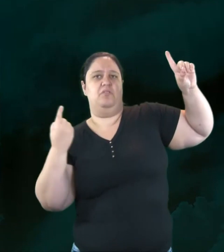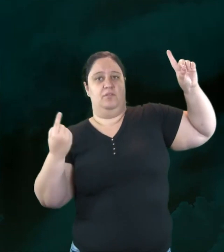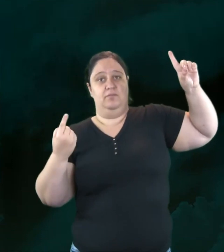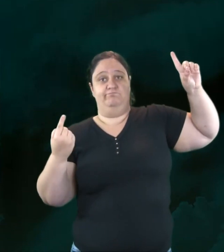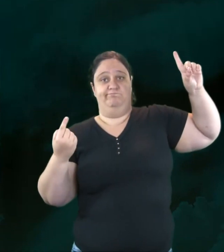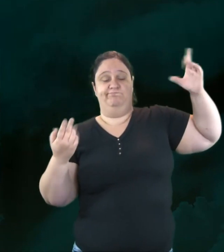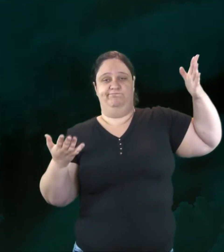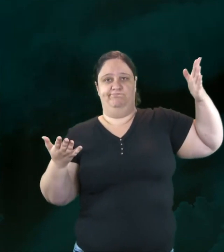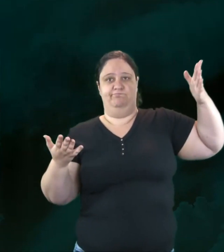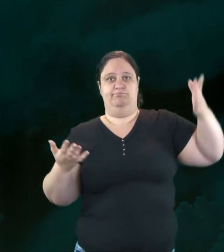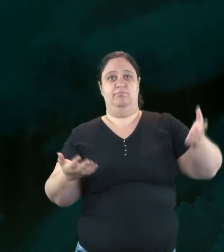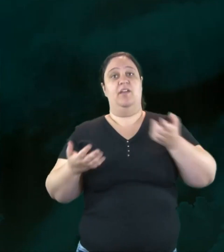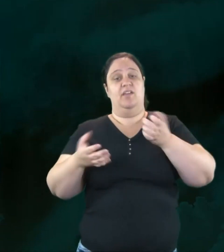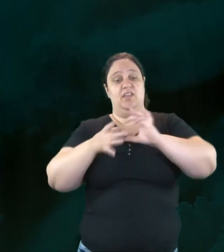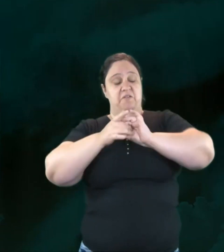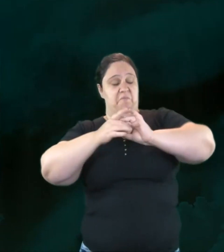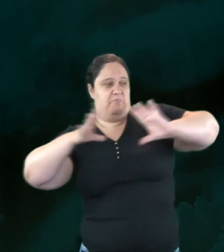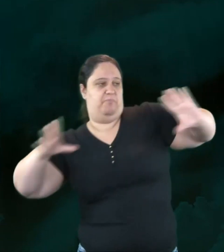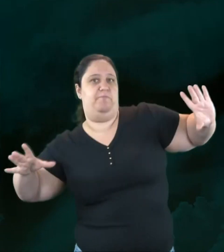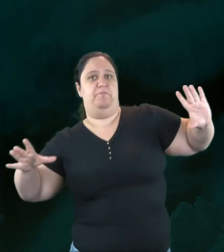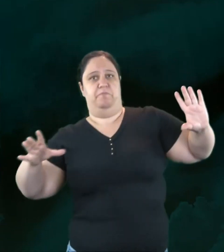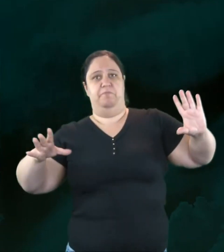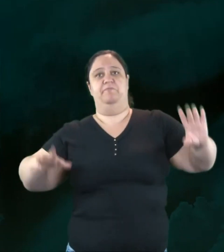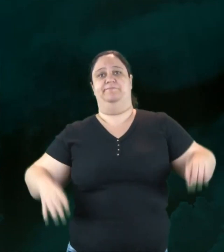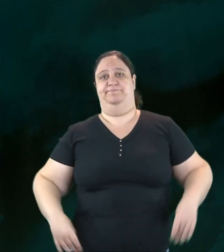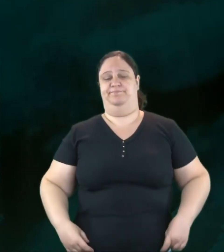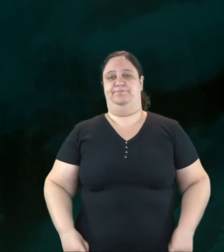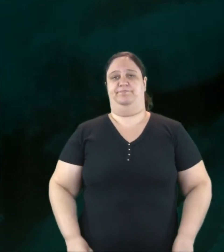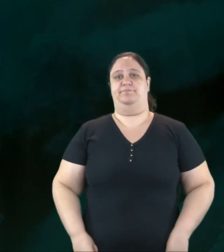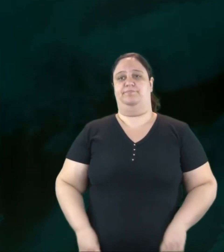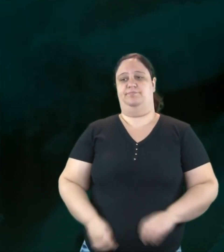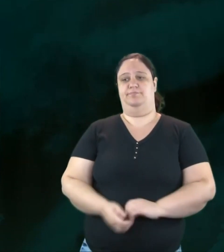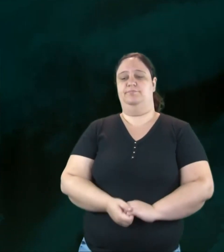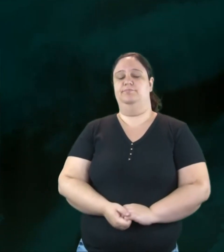declaração da independência total a Deus.